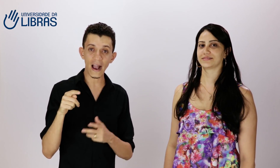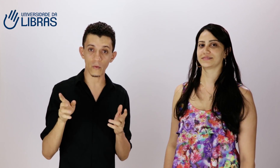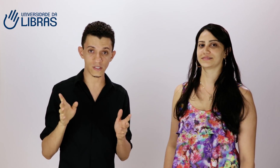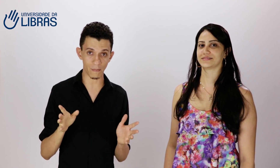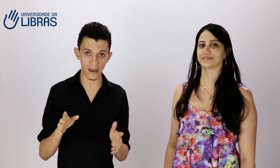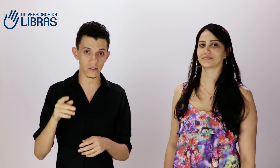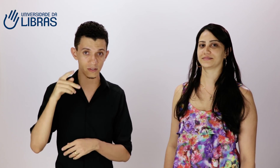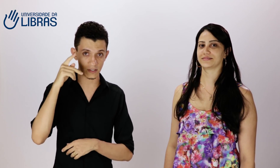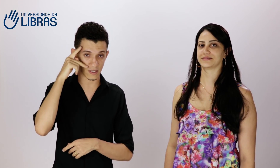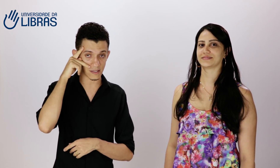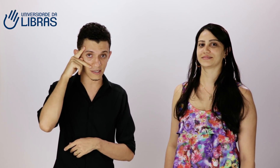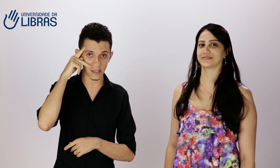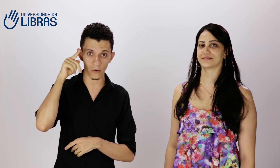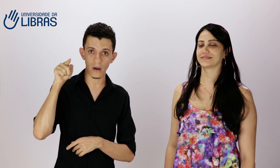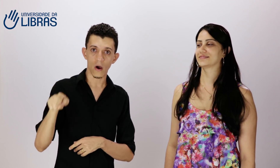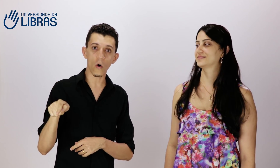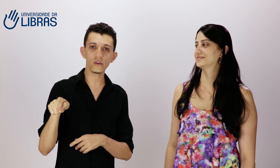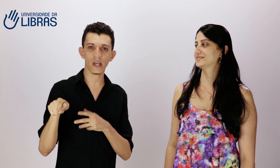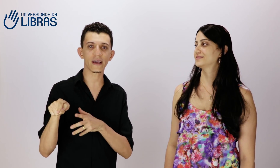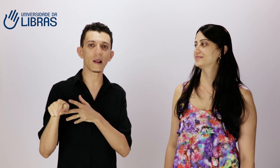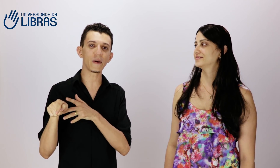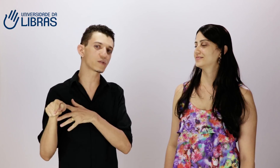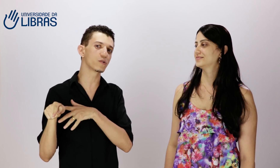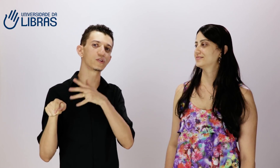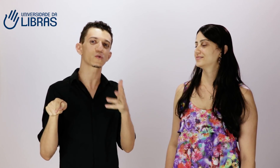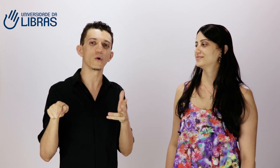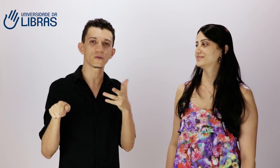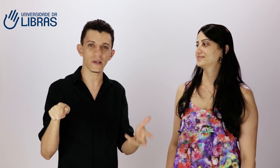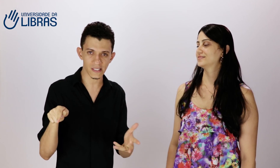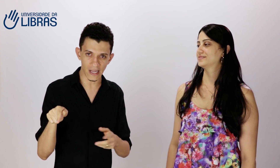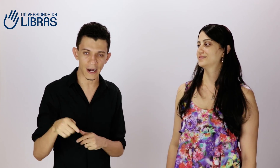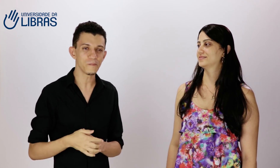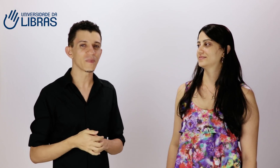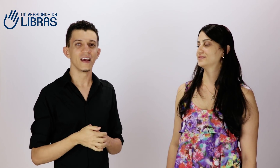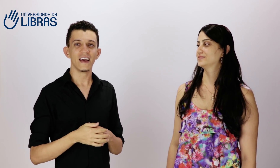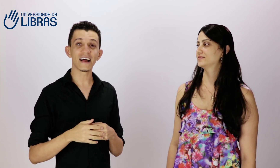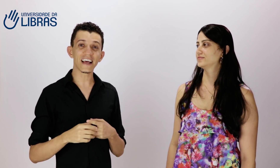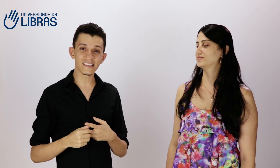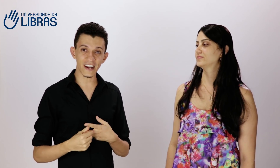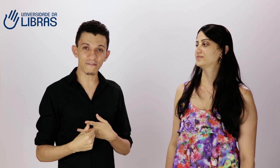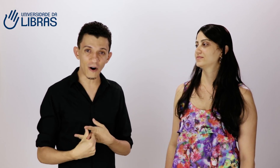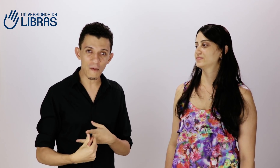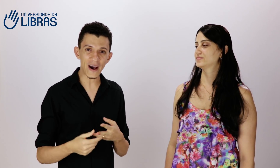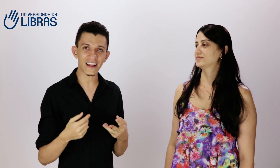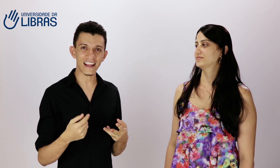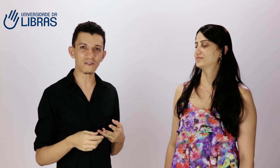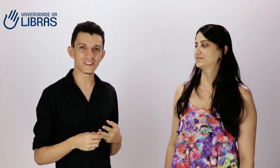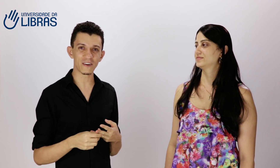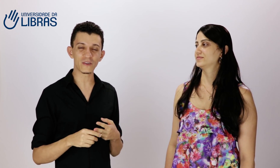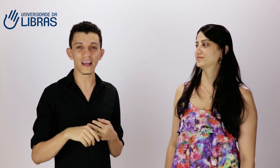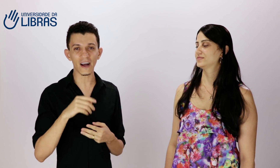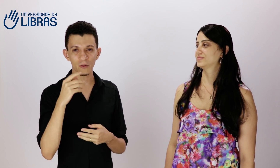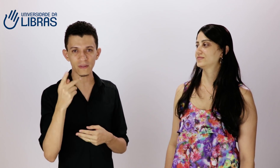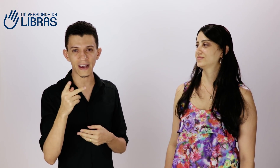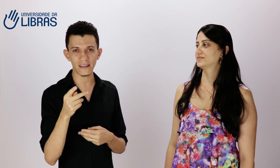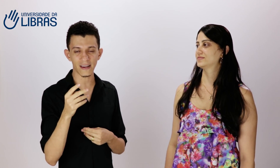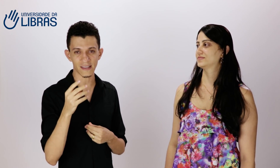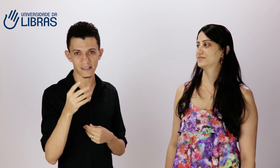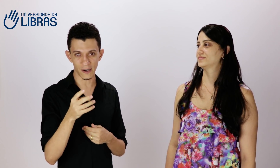marca um espaço de sinalização onde que aquela pessoa do discurso está. E a terceira forma, ela está usando tanto da